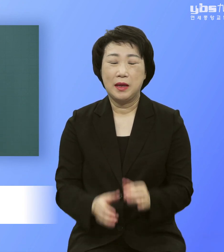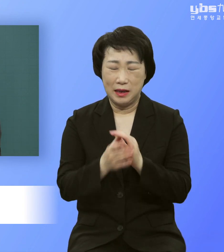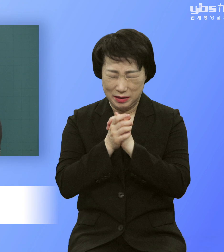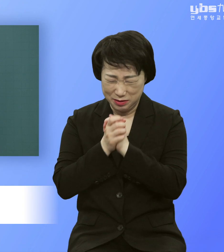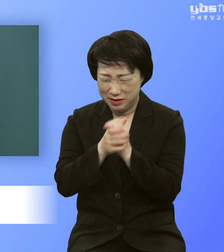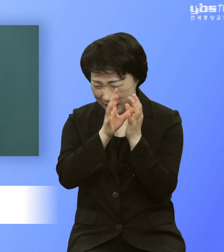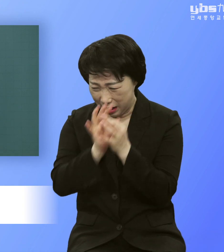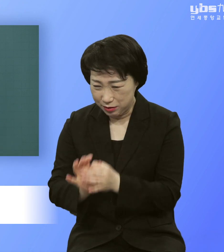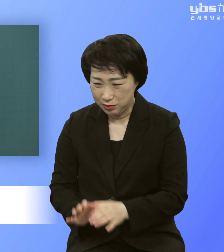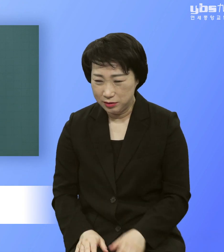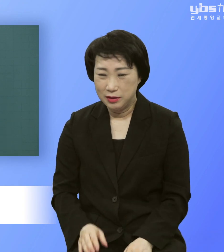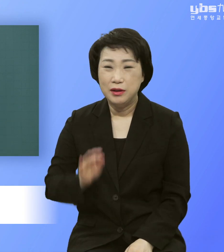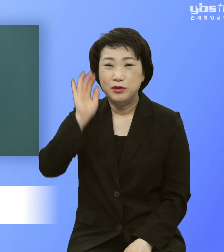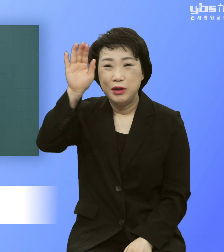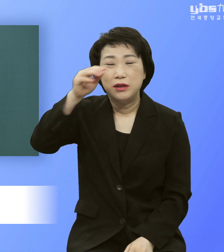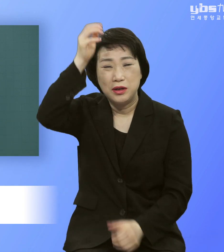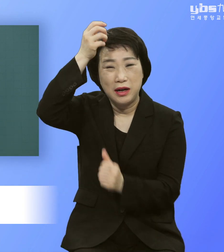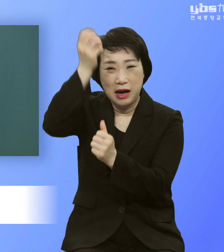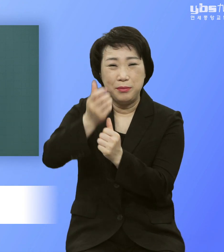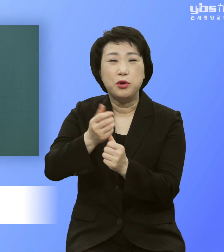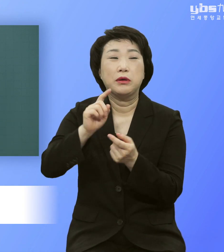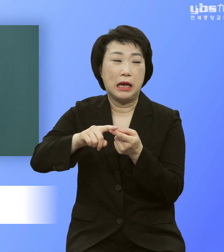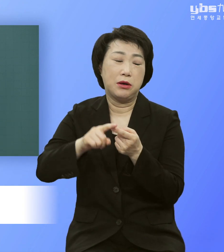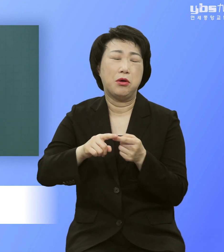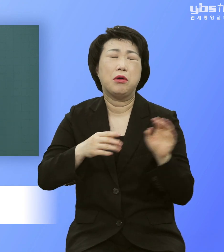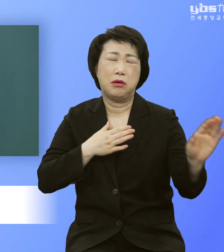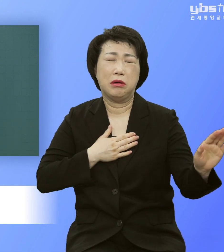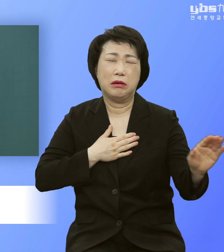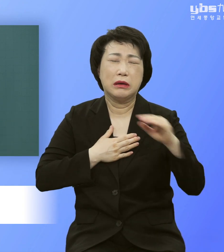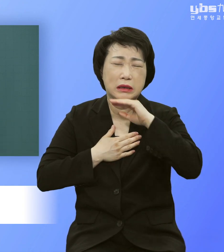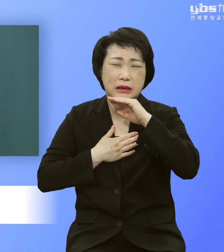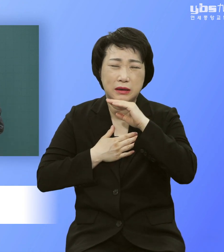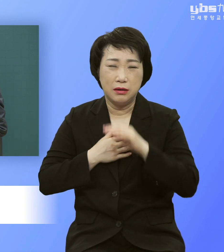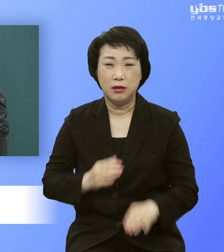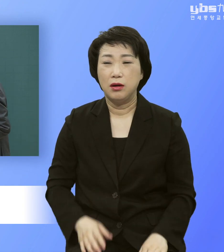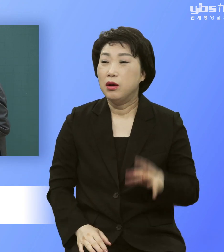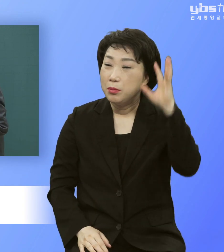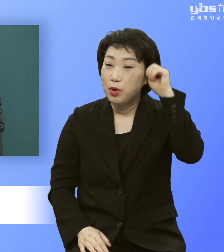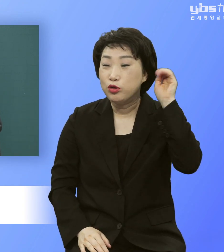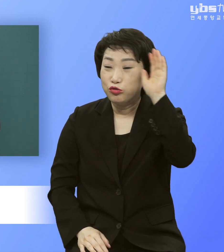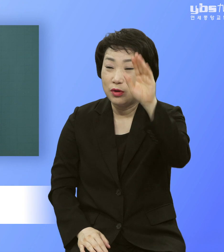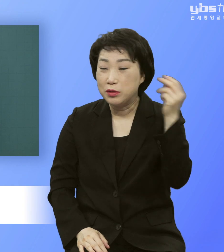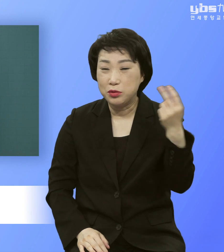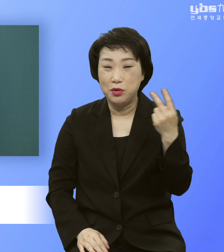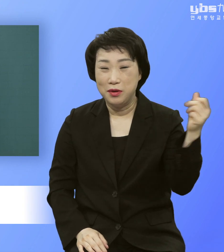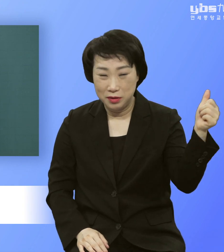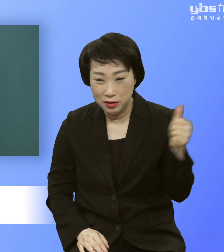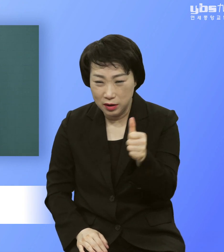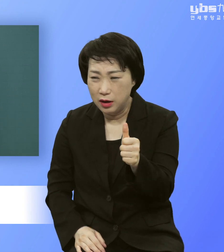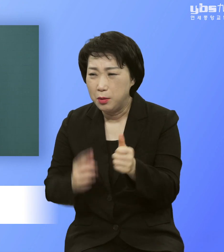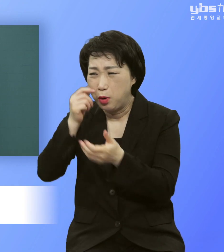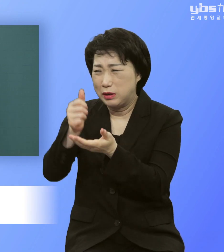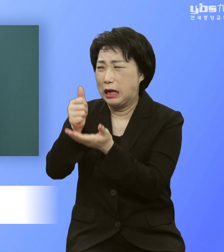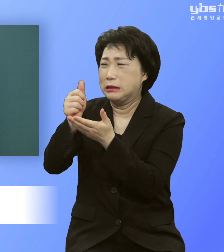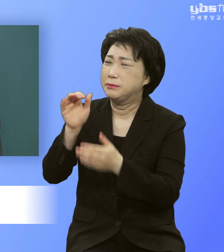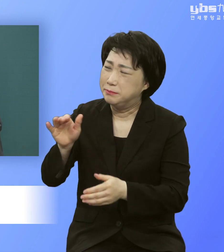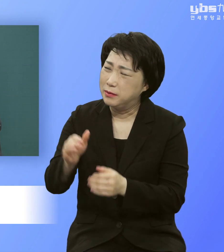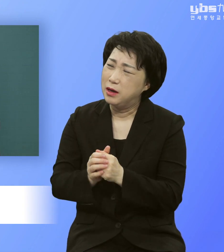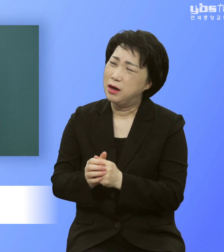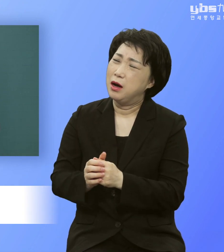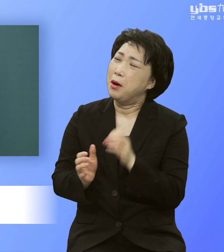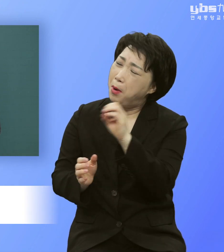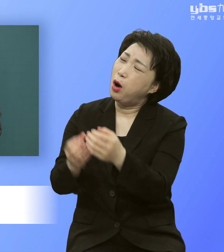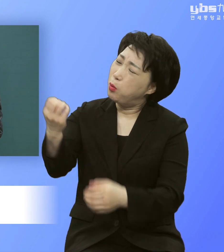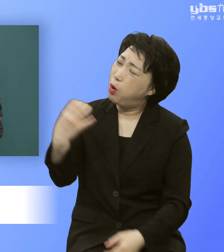기도해요. 나중에 성령의 감동을 받읍시다. 그때 또 며칠 있다 또 목사님